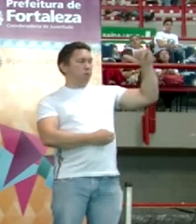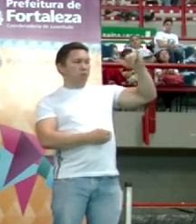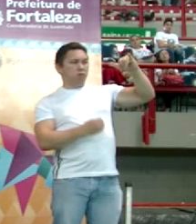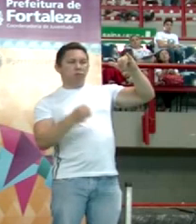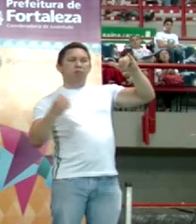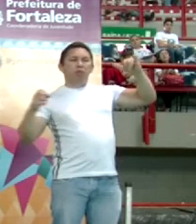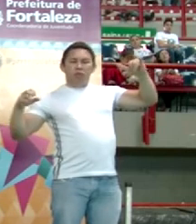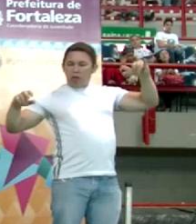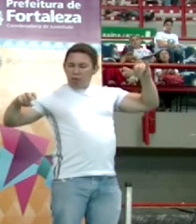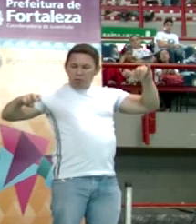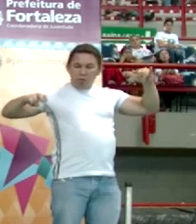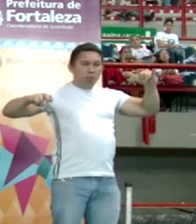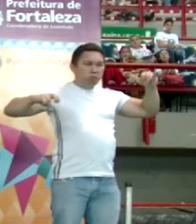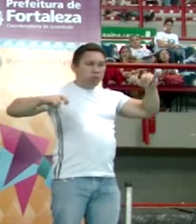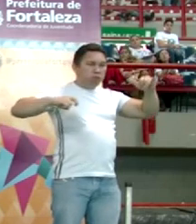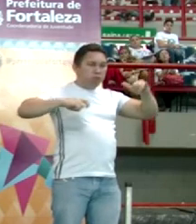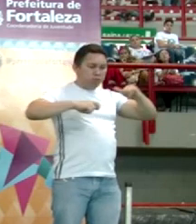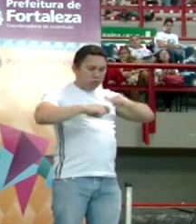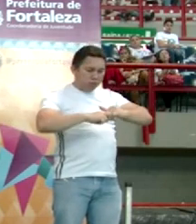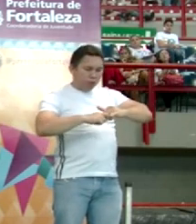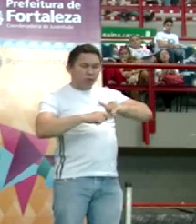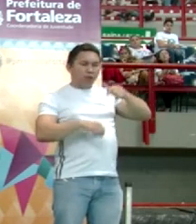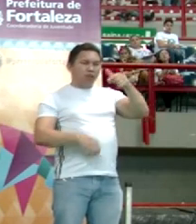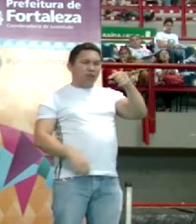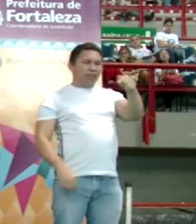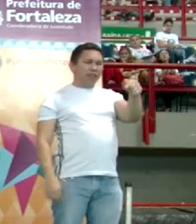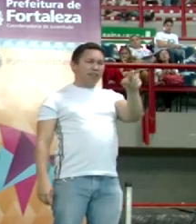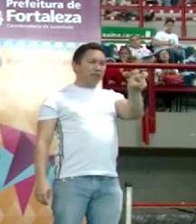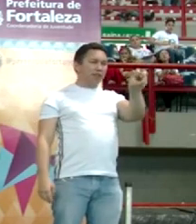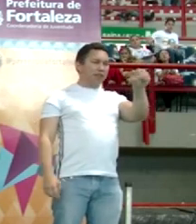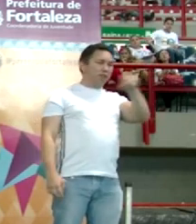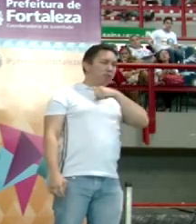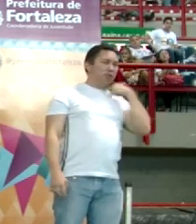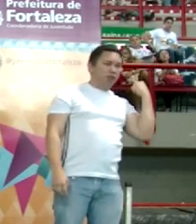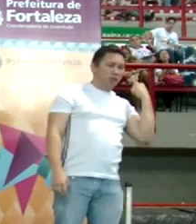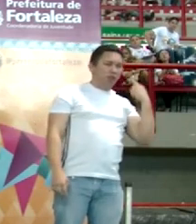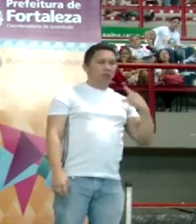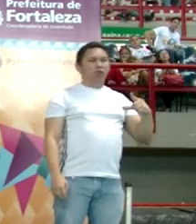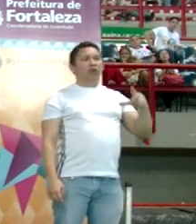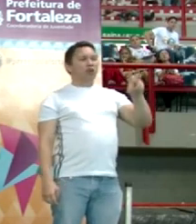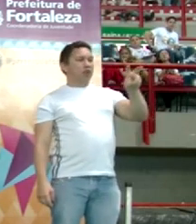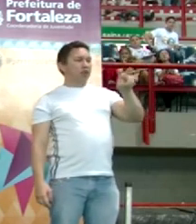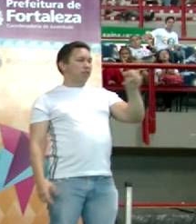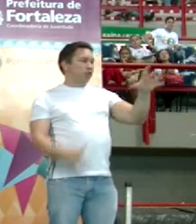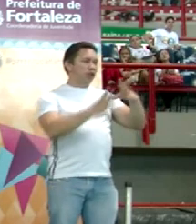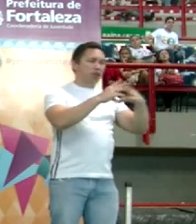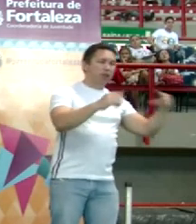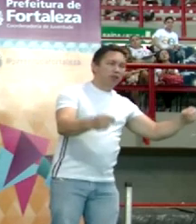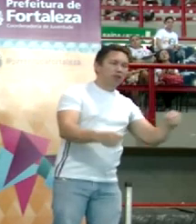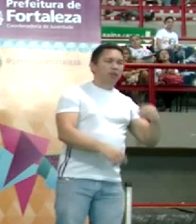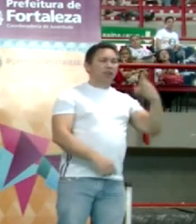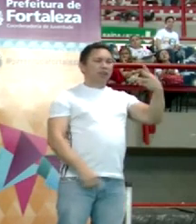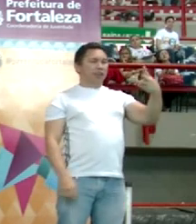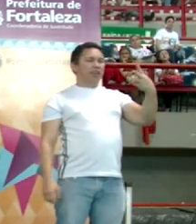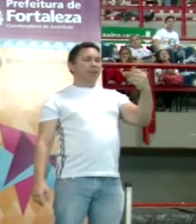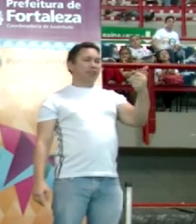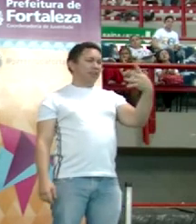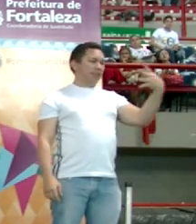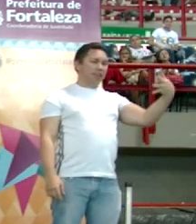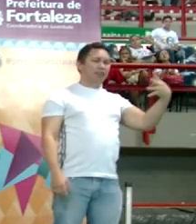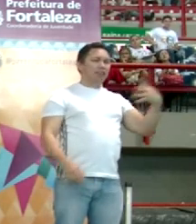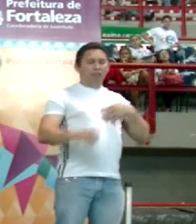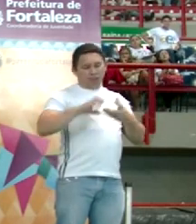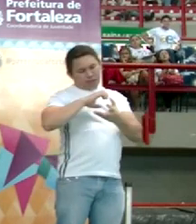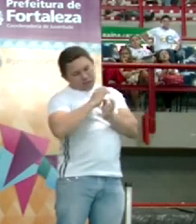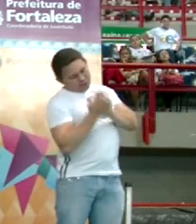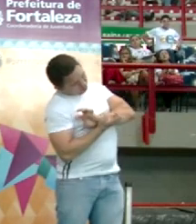contra um trem. 748 pessoas morreram, 522 estão desaparecidas, 314 estão presas